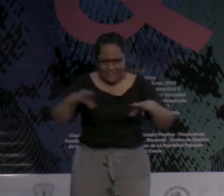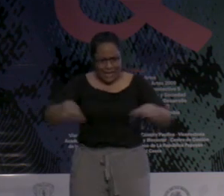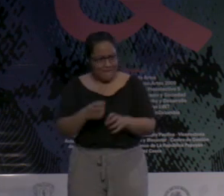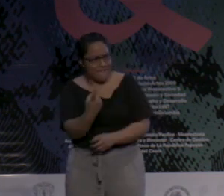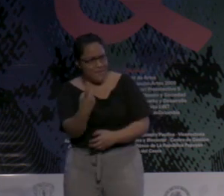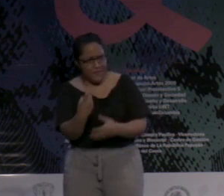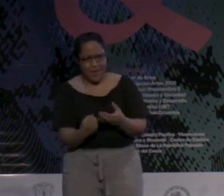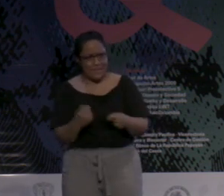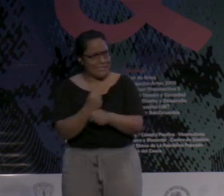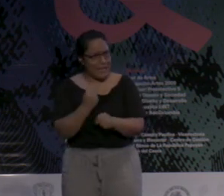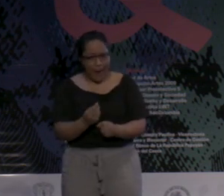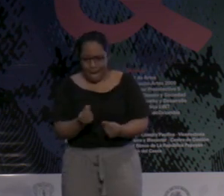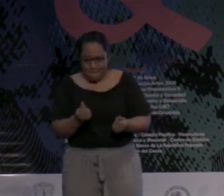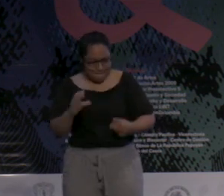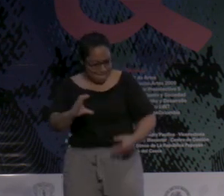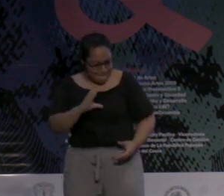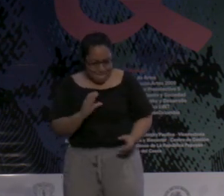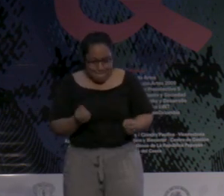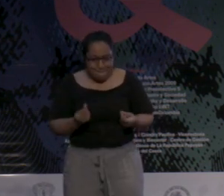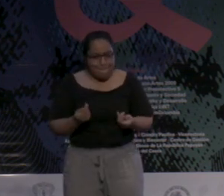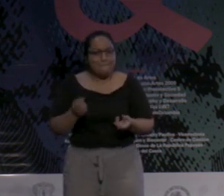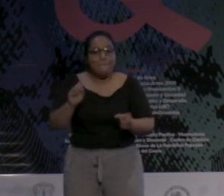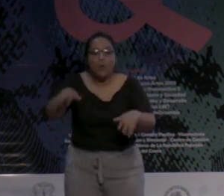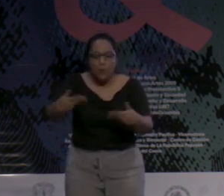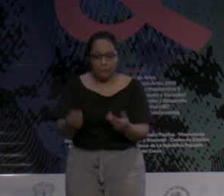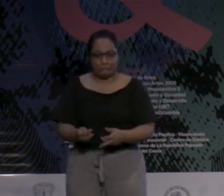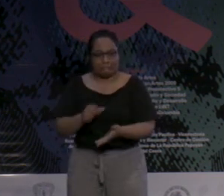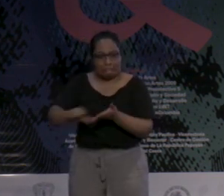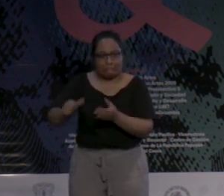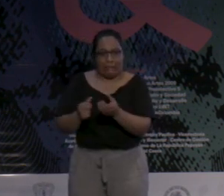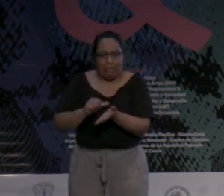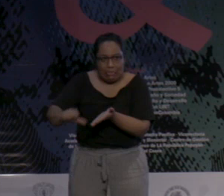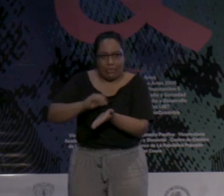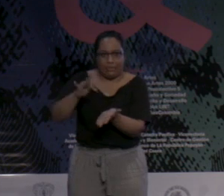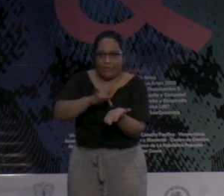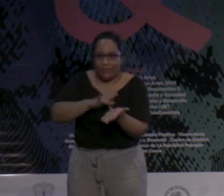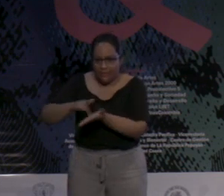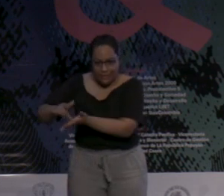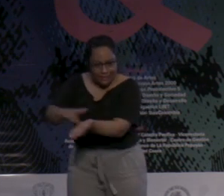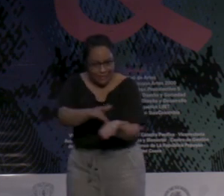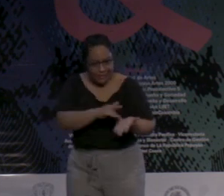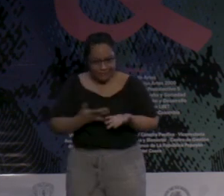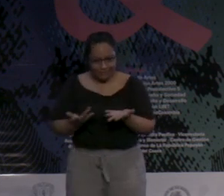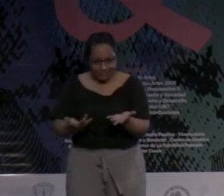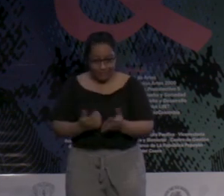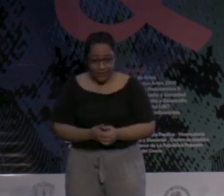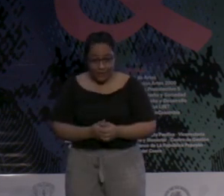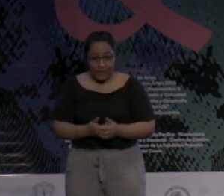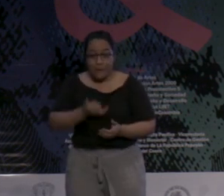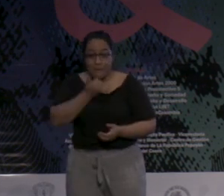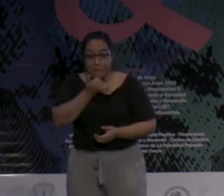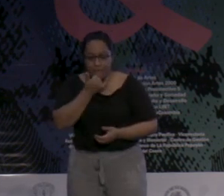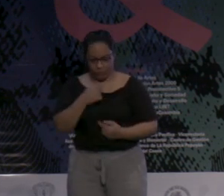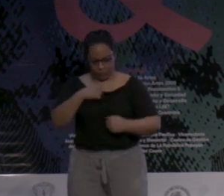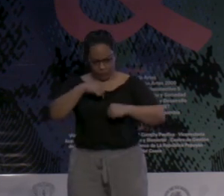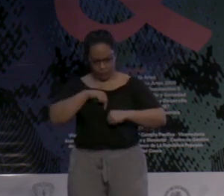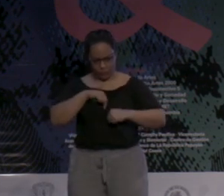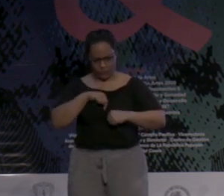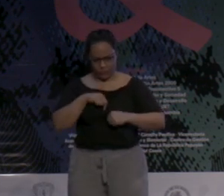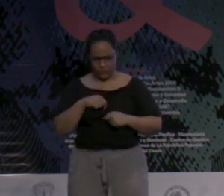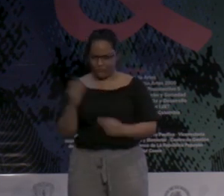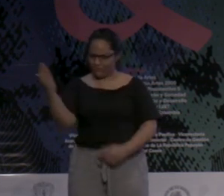puedes por tu falta de habilidades. Pero eso significa también que al separarte, cuando